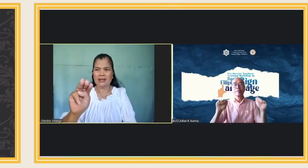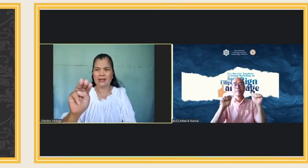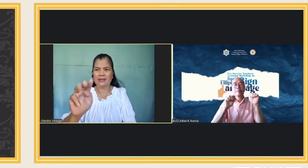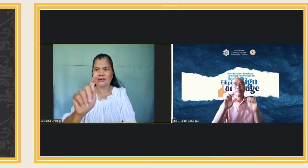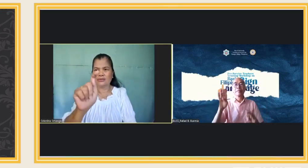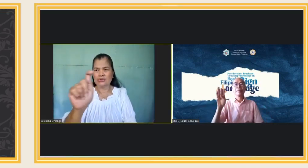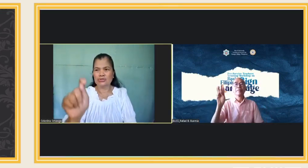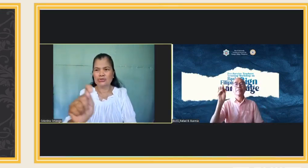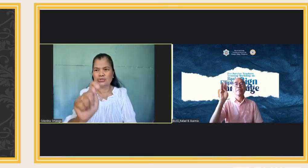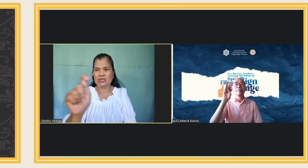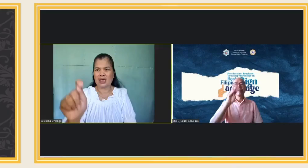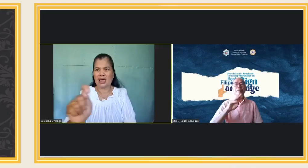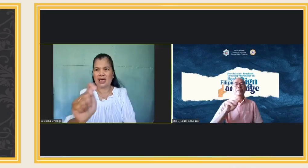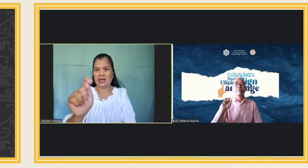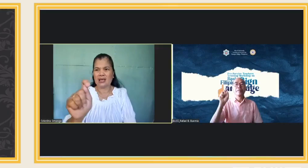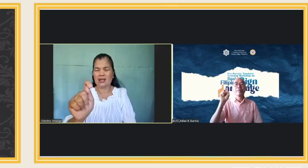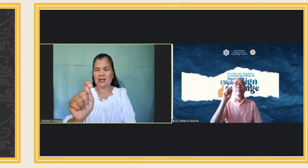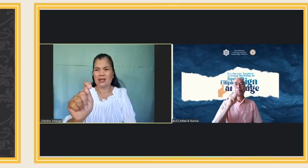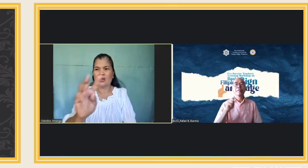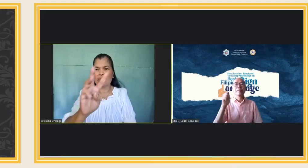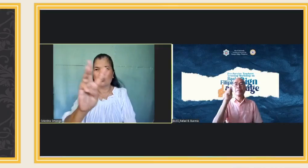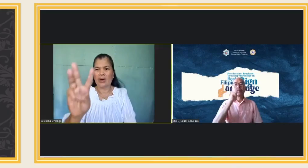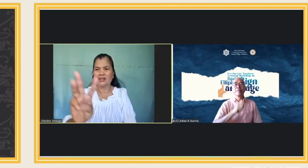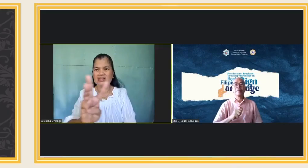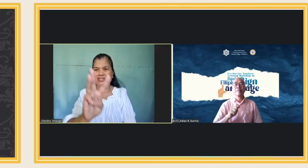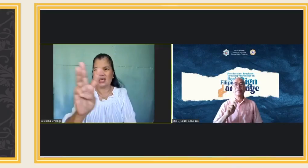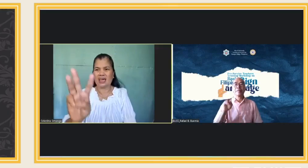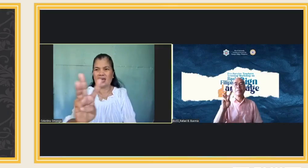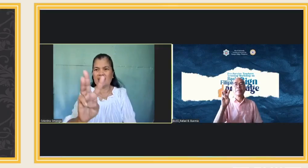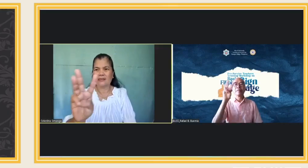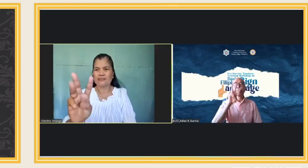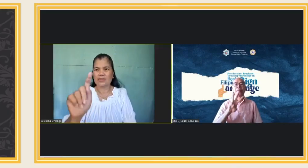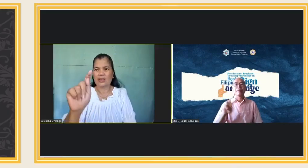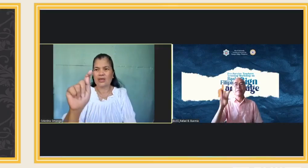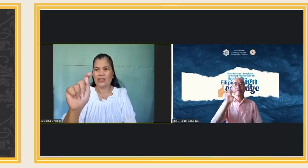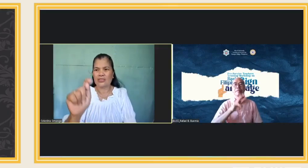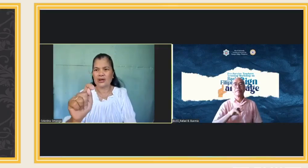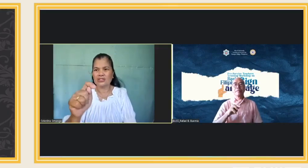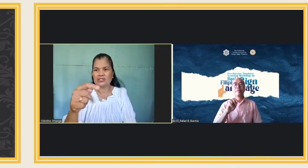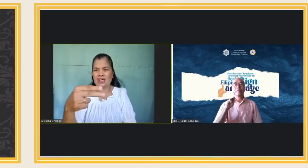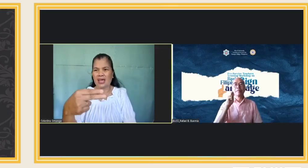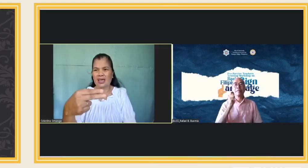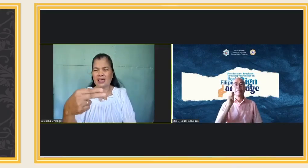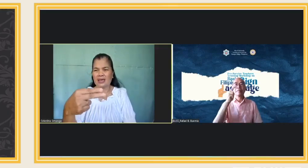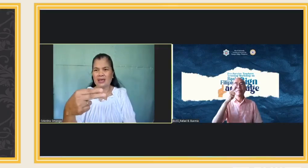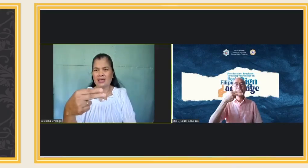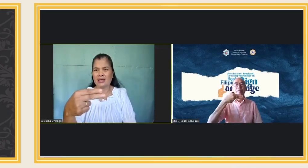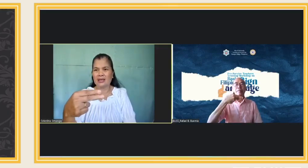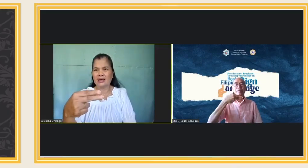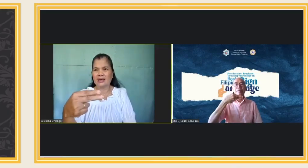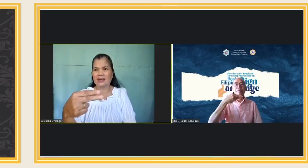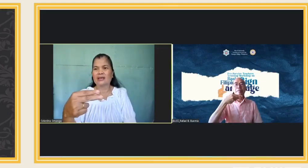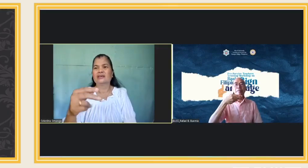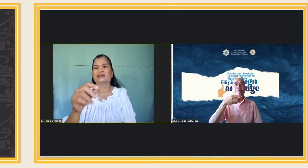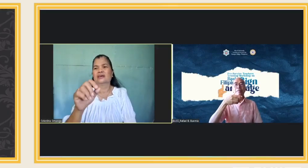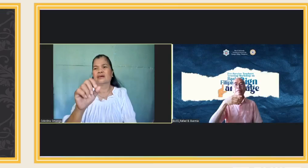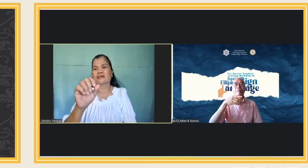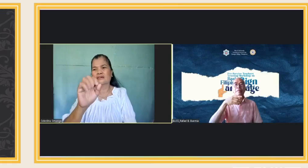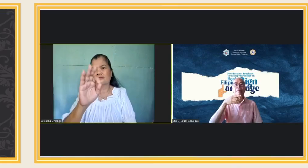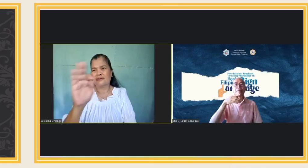Monday, Tuesday, Wednesday, Thursday,